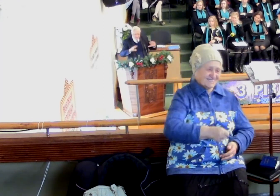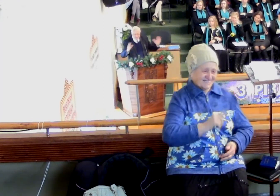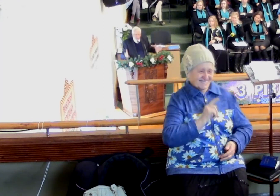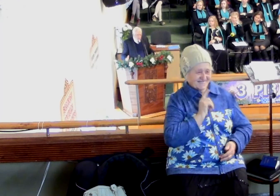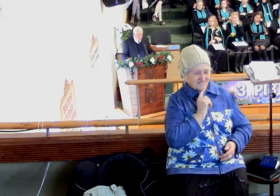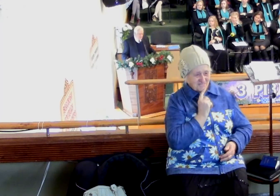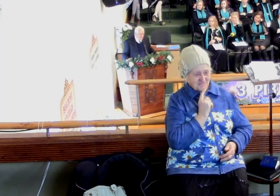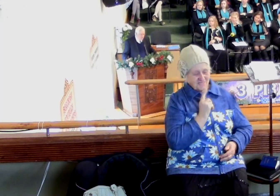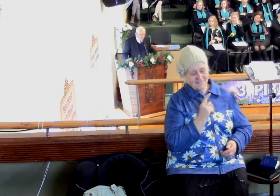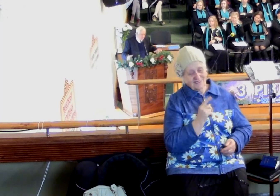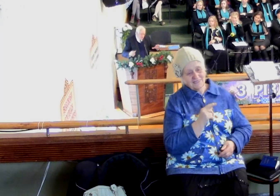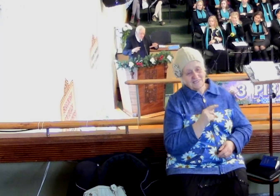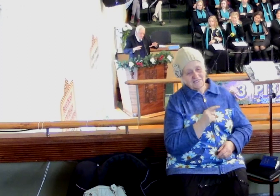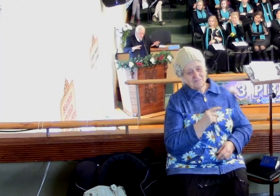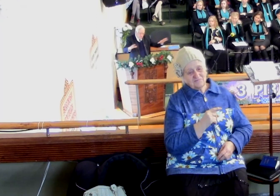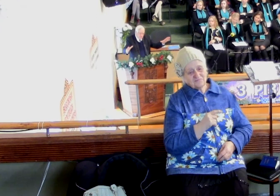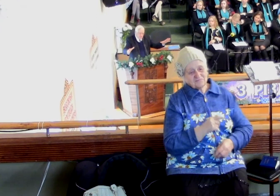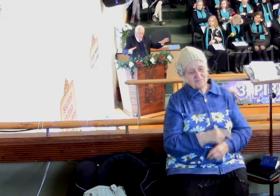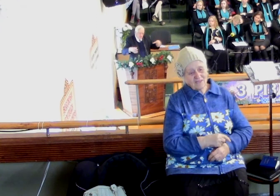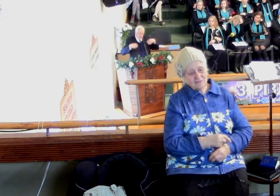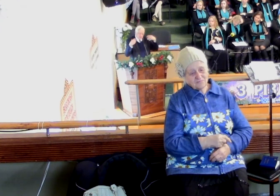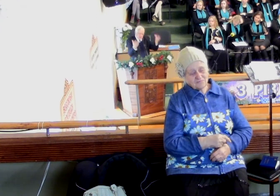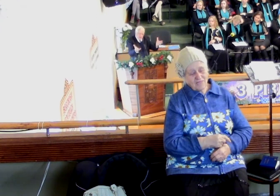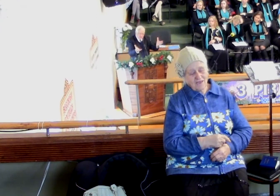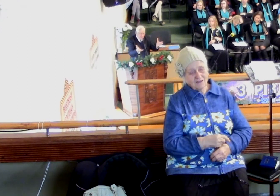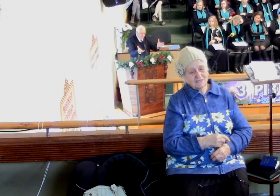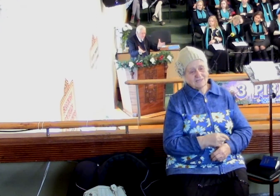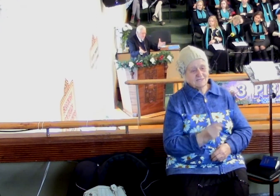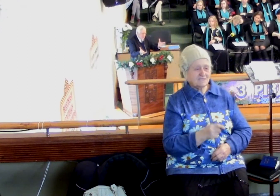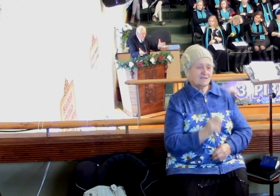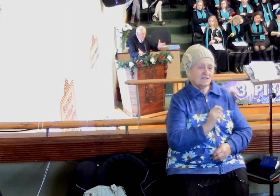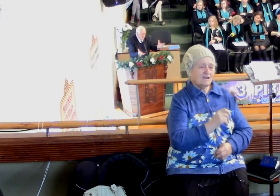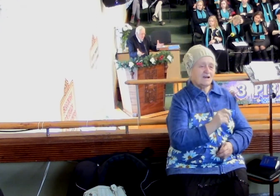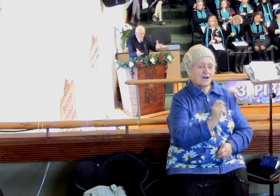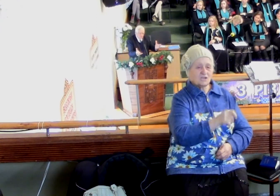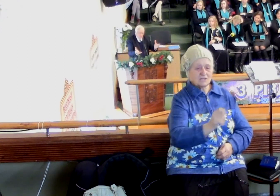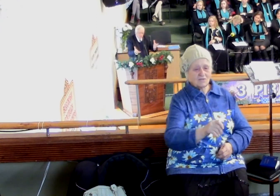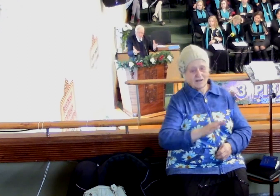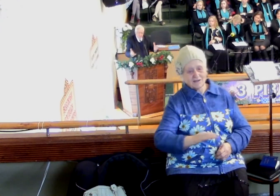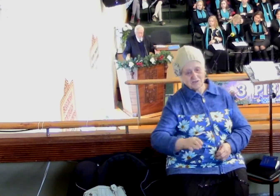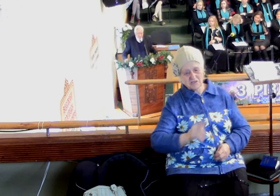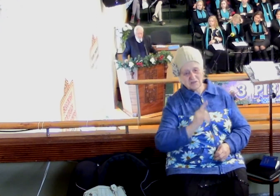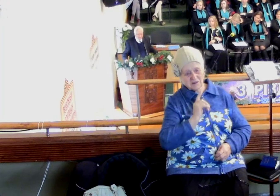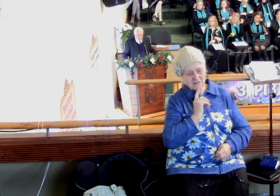Это было или на елочке, или было на блюдечках, или угощала нас отдельно, но в особые праздничные дни.